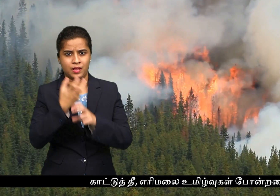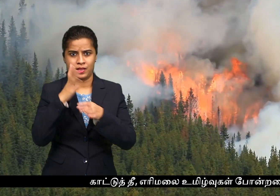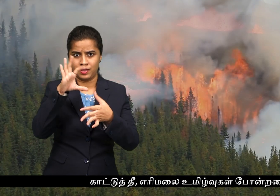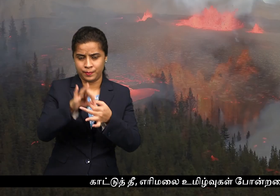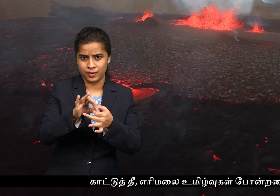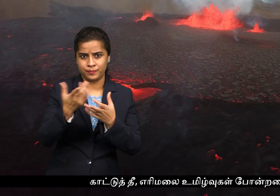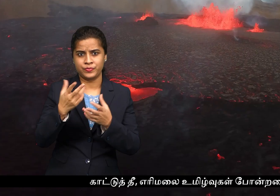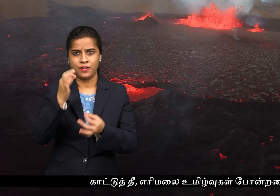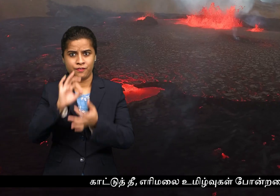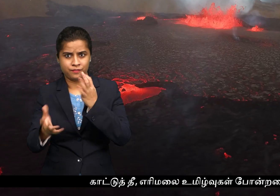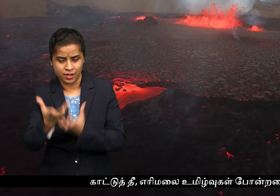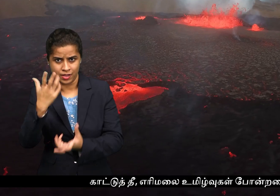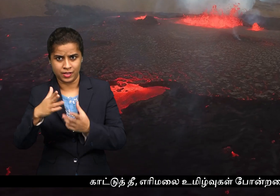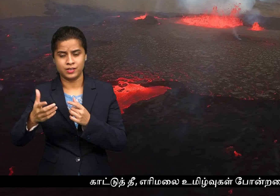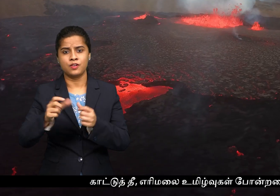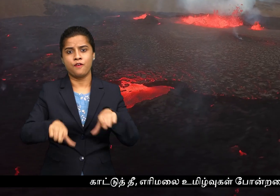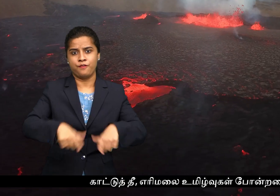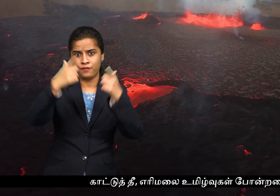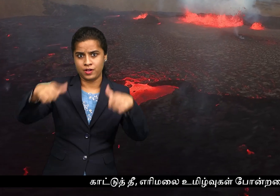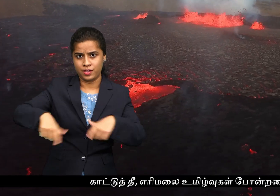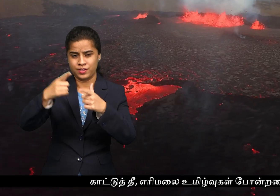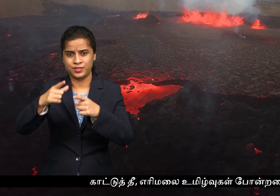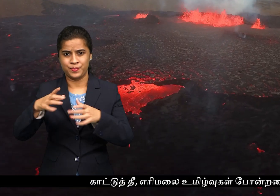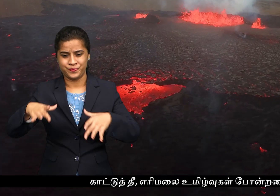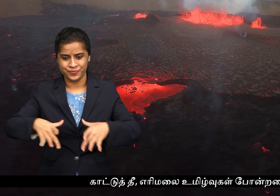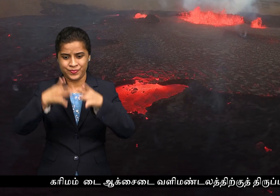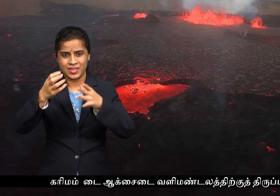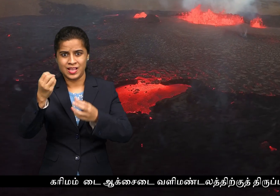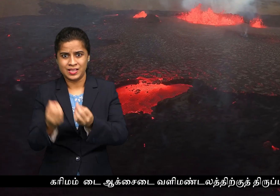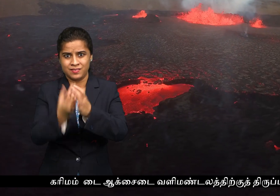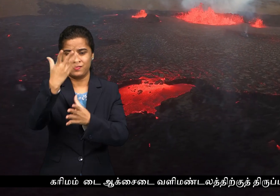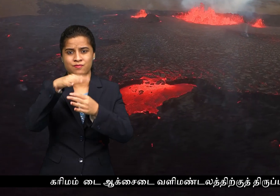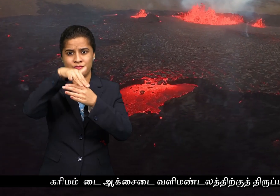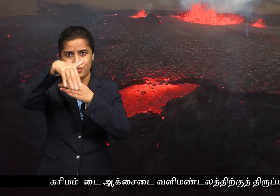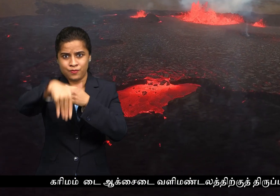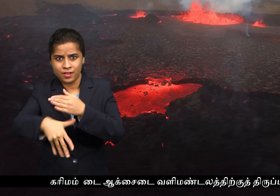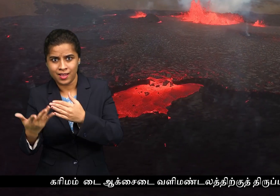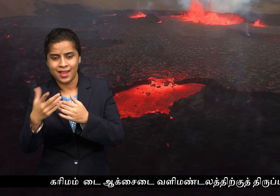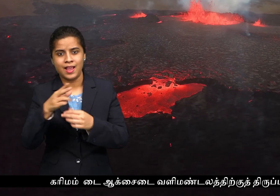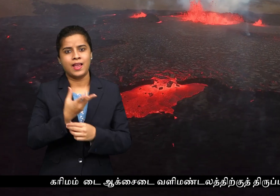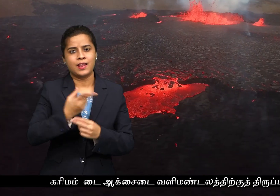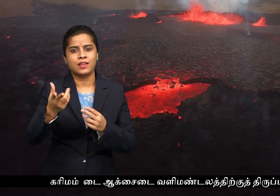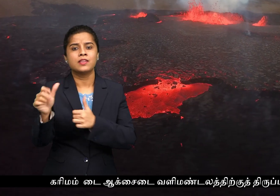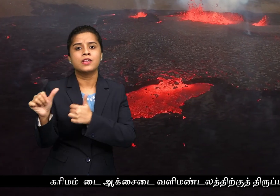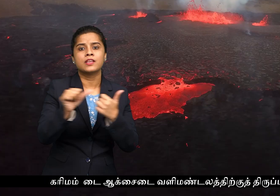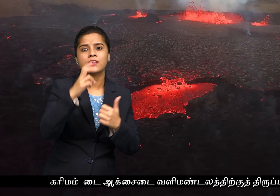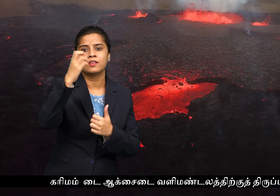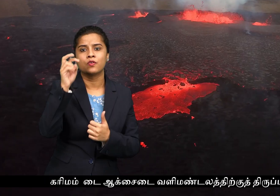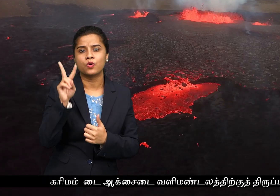காட்டுத்தீ, எரிமலை உமிழ்கள் போன்றவையும் கரிமம் டை ஆக்சைடை வளிமண்டலத்திற்கு திருப்பி